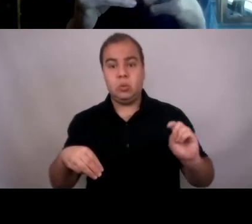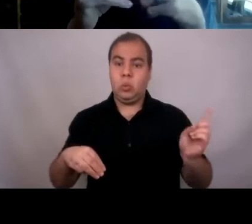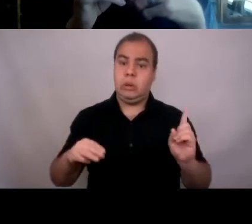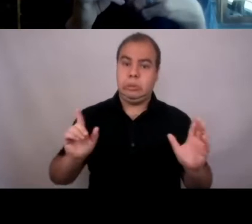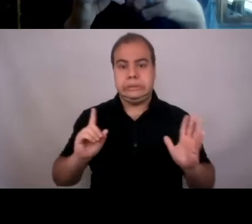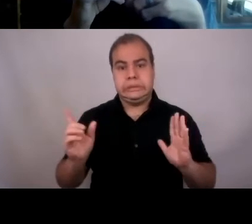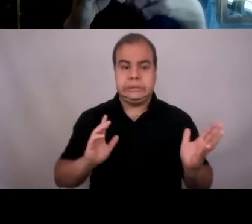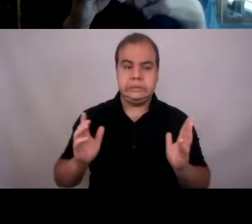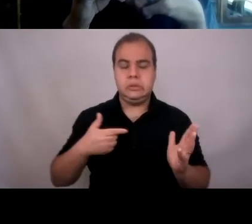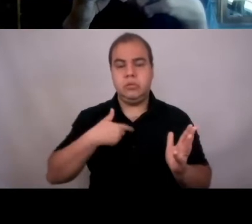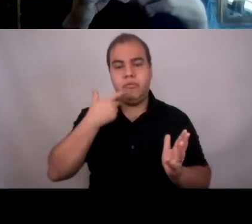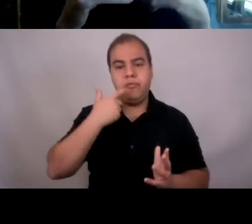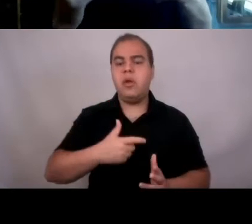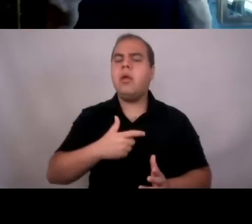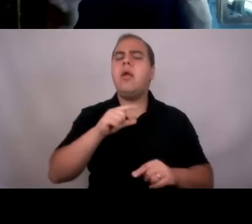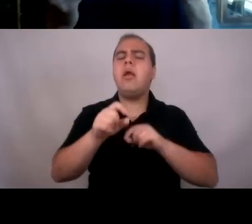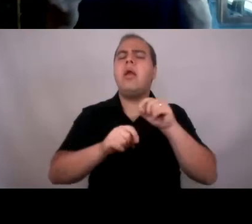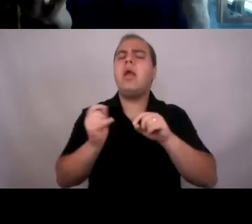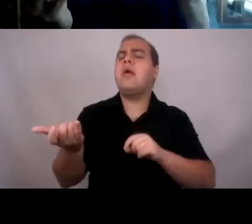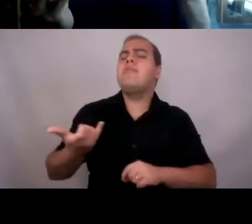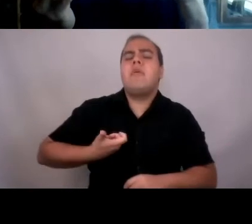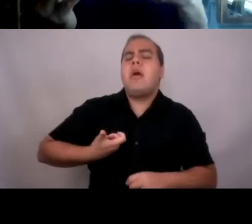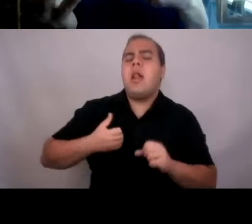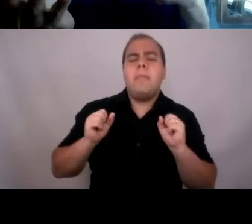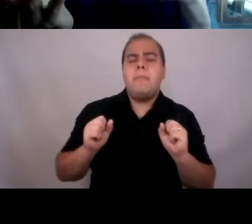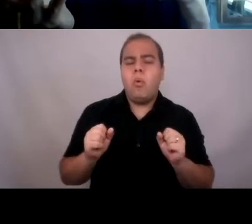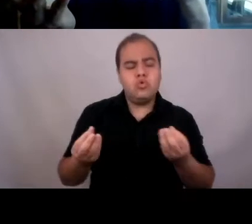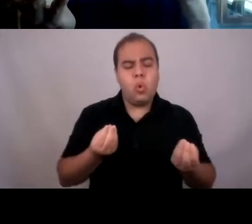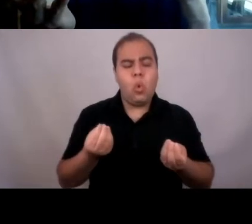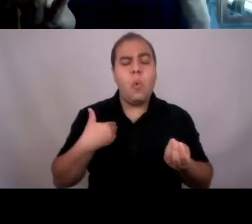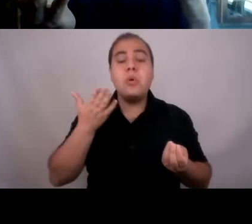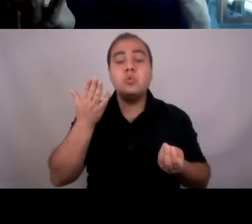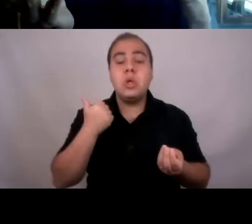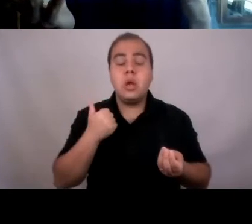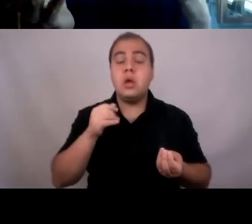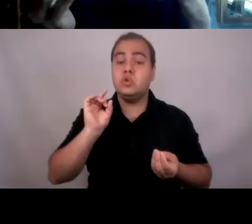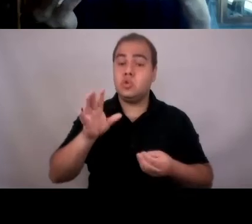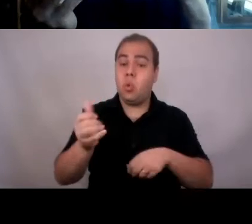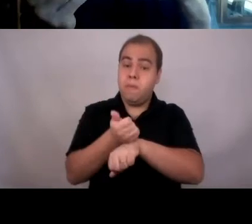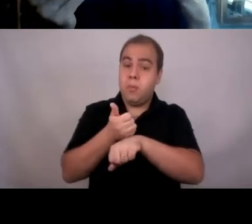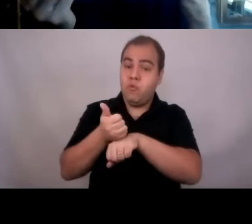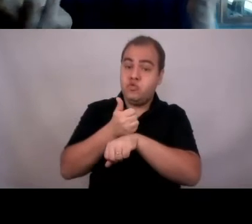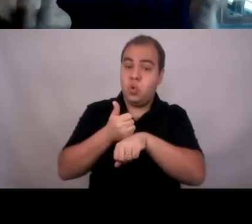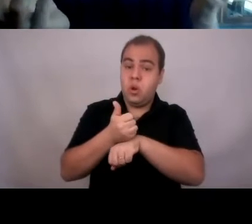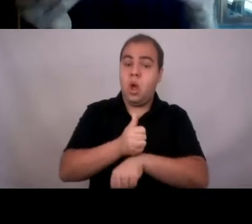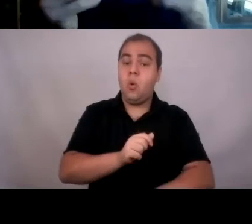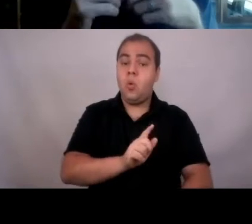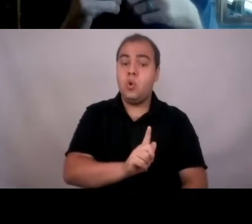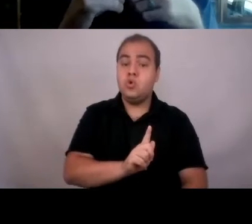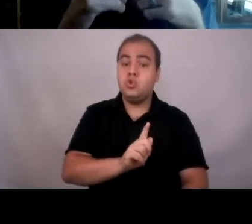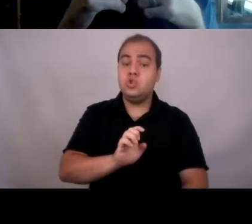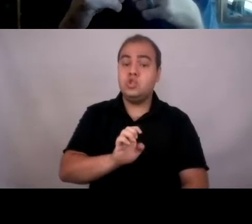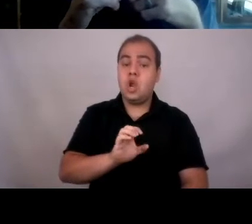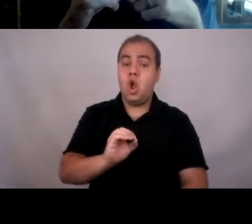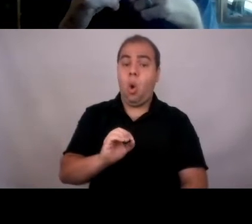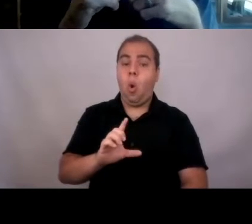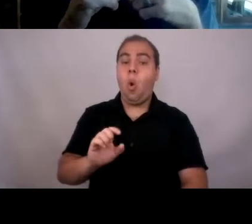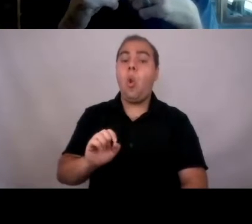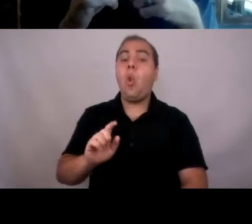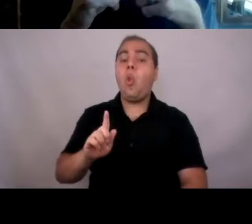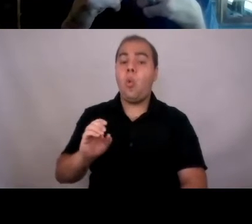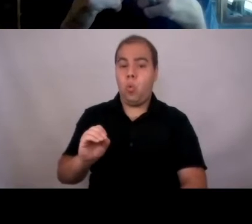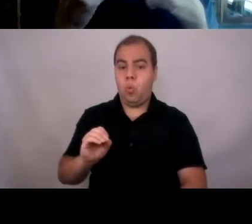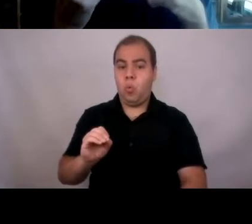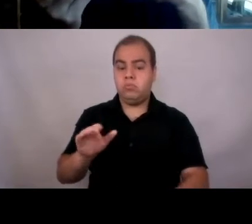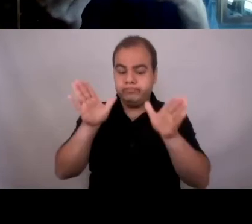com um latossolo ou não? É um geólogo, um técnico